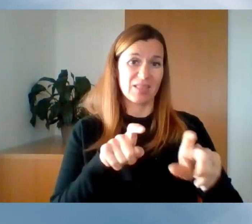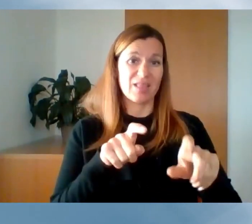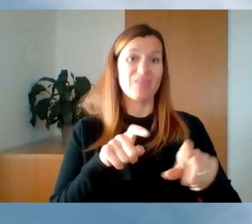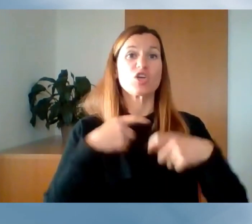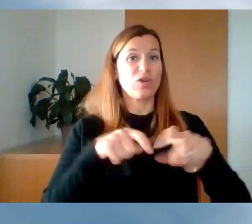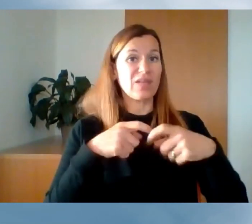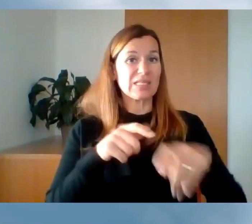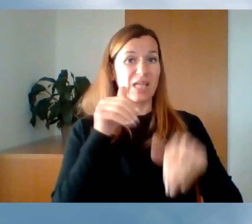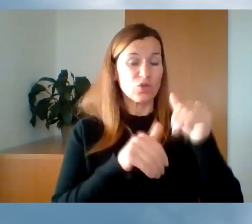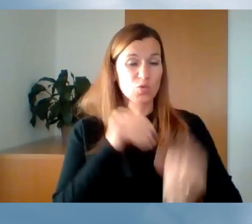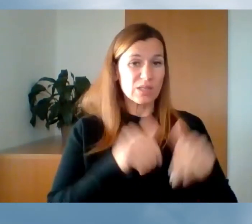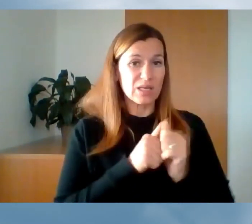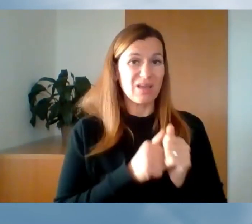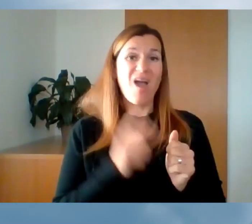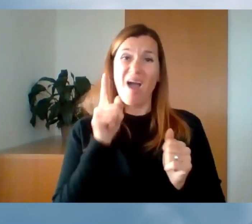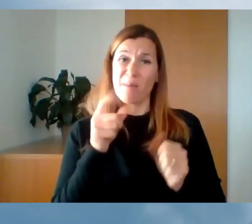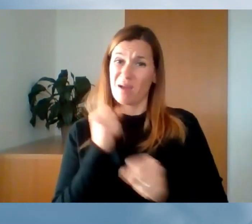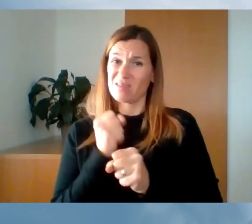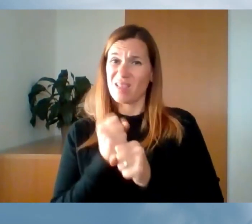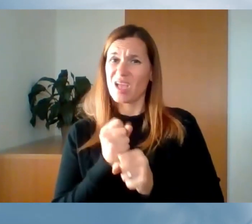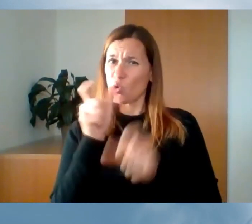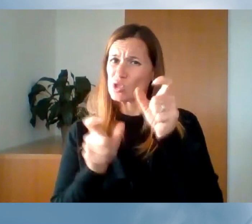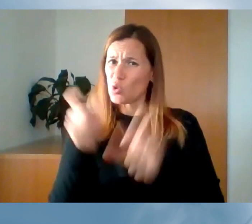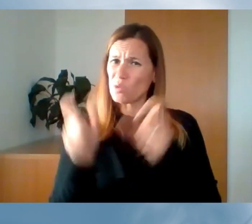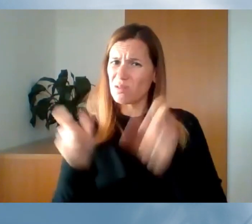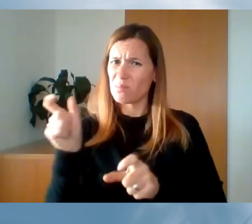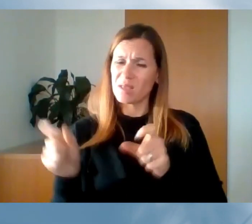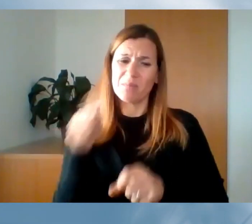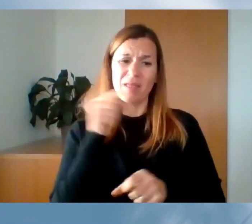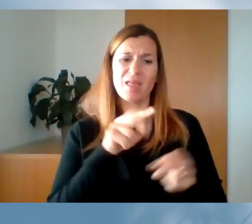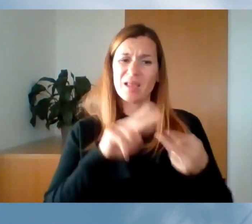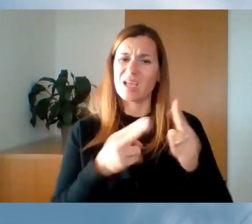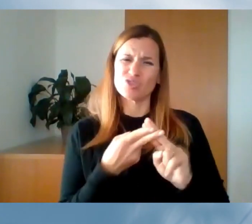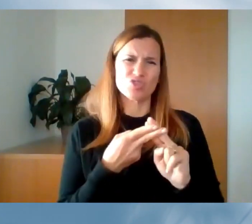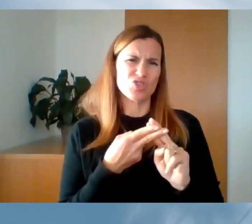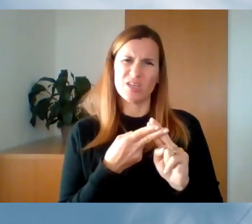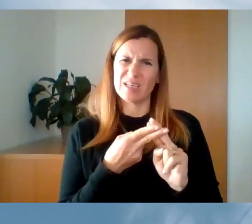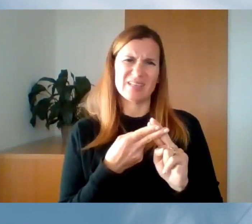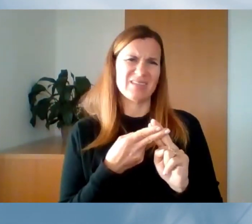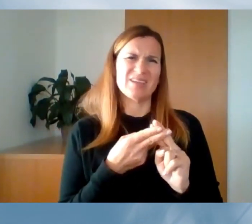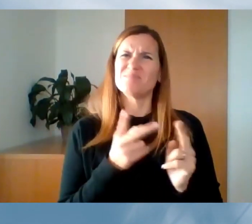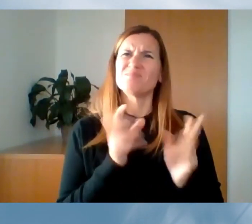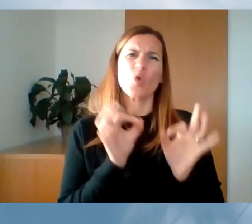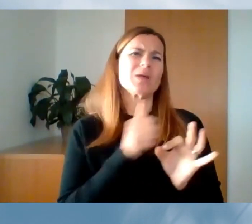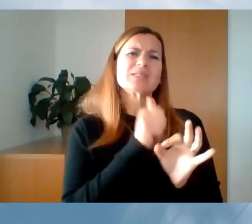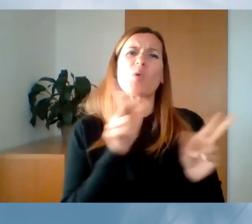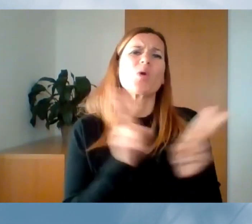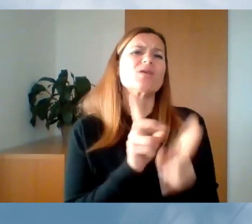v šiviljski industriji, za delo z ljudmi pa je industrijski princip dober